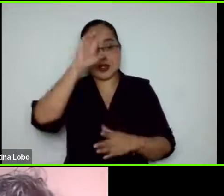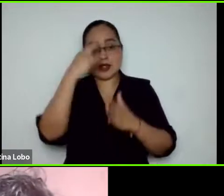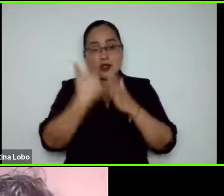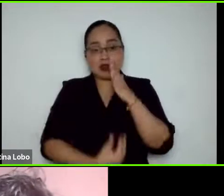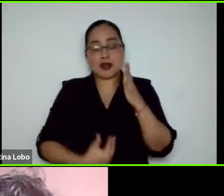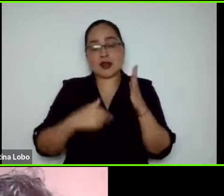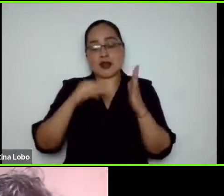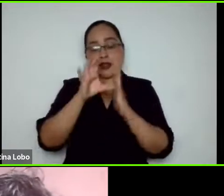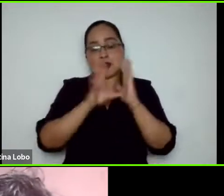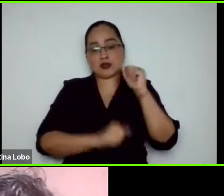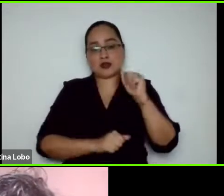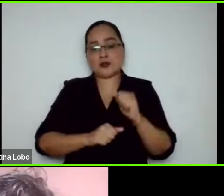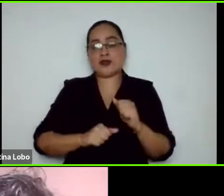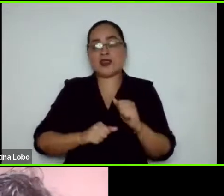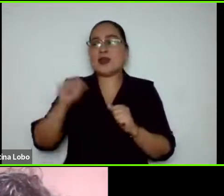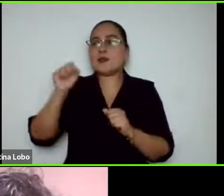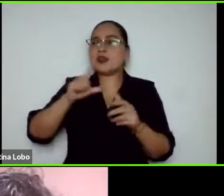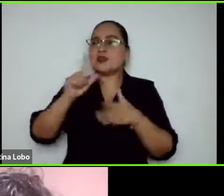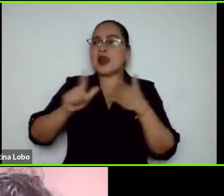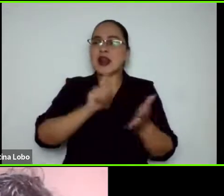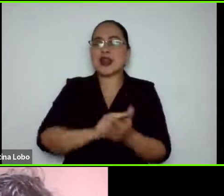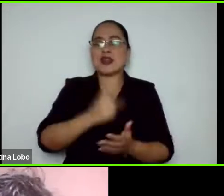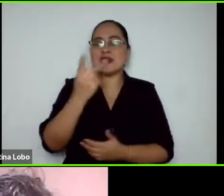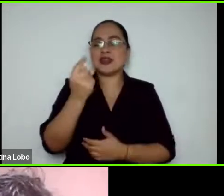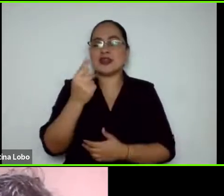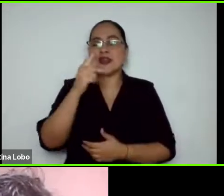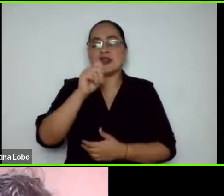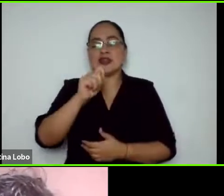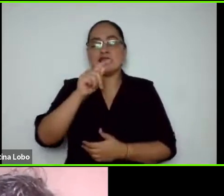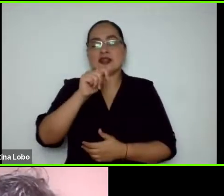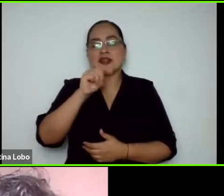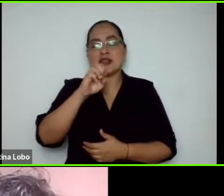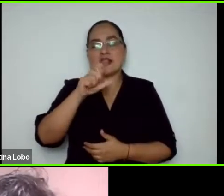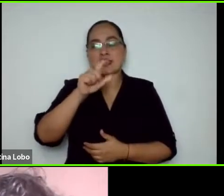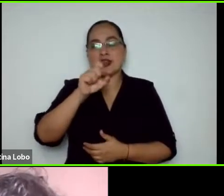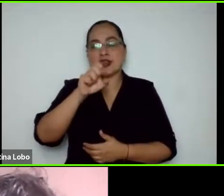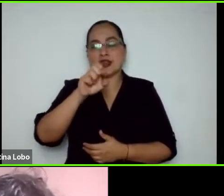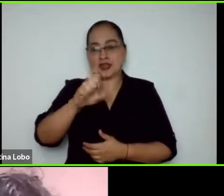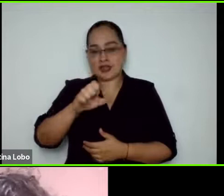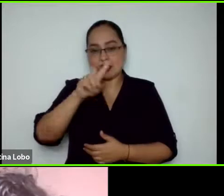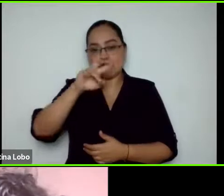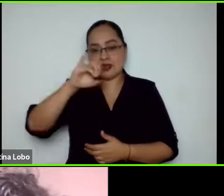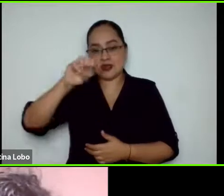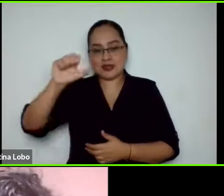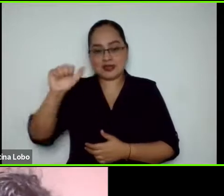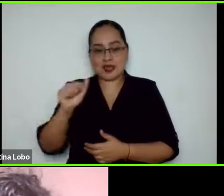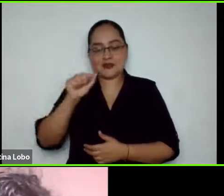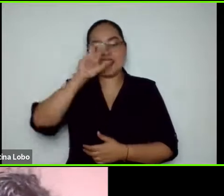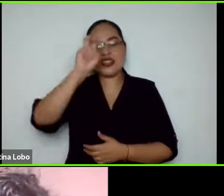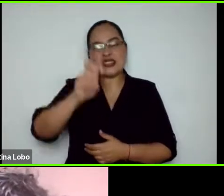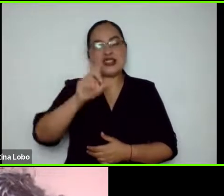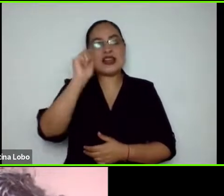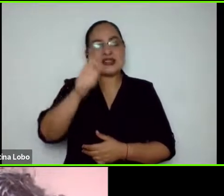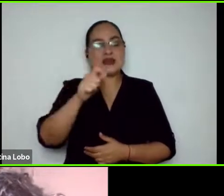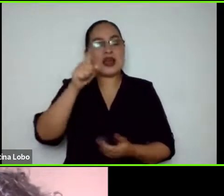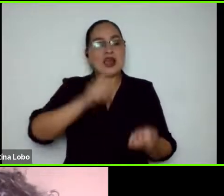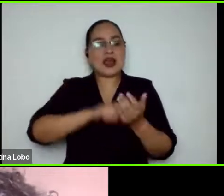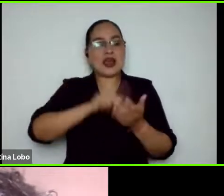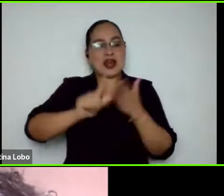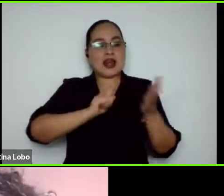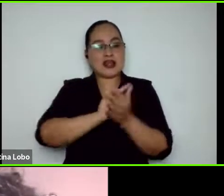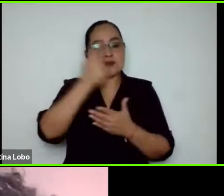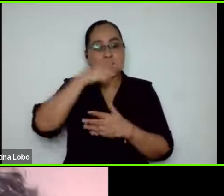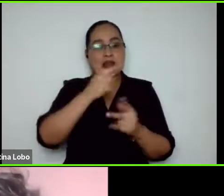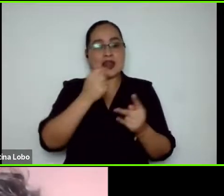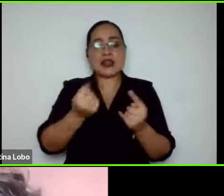Televisa, que era una reforma a la Ley Federal de Telecomunicaciones y que en su momento fue muy interesante, digamos, muy importante como resolución de